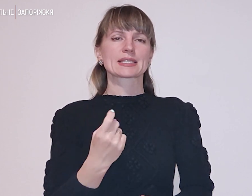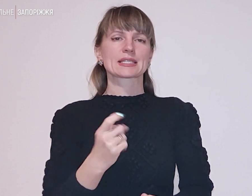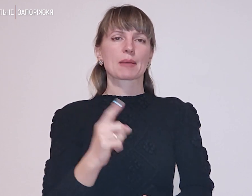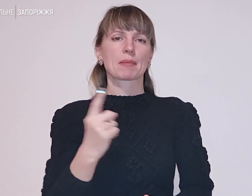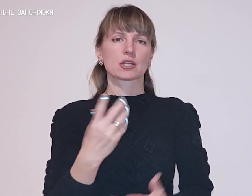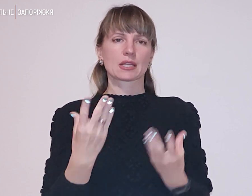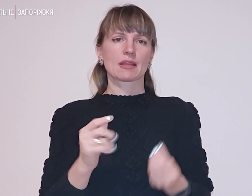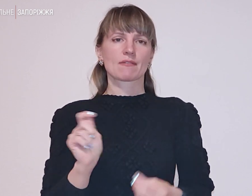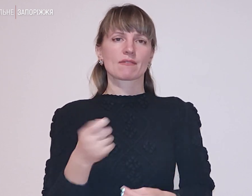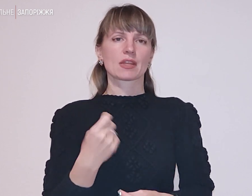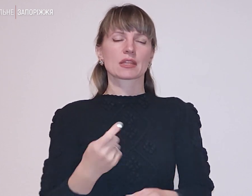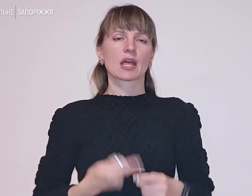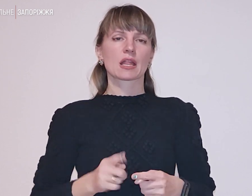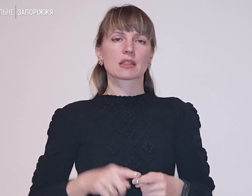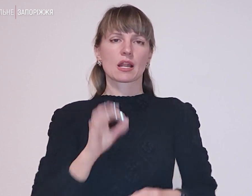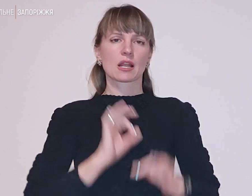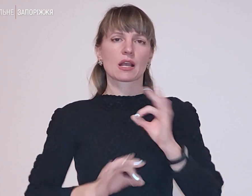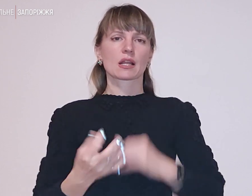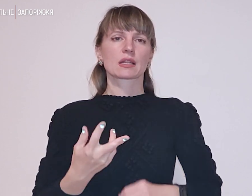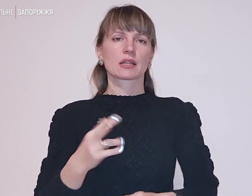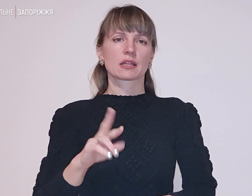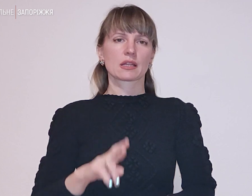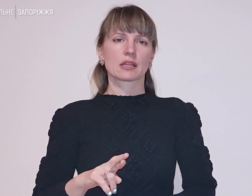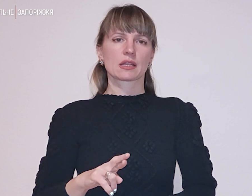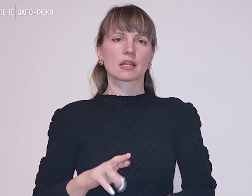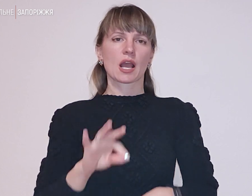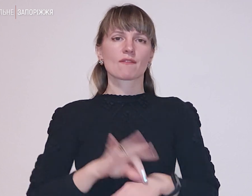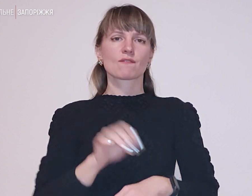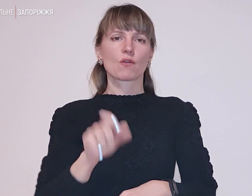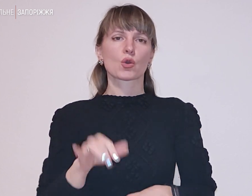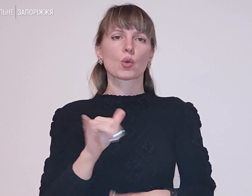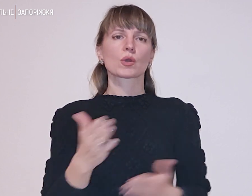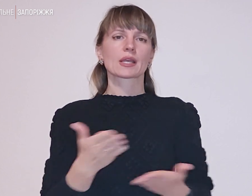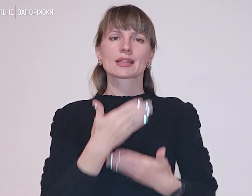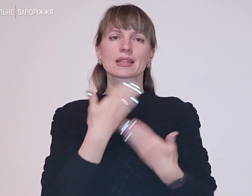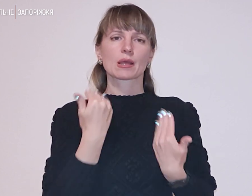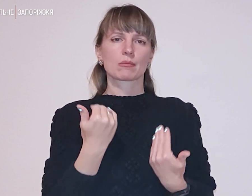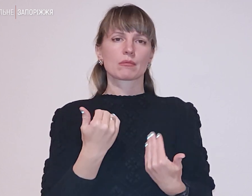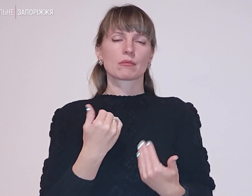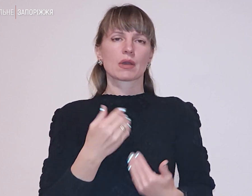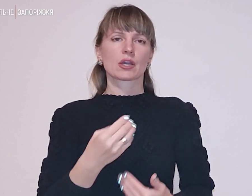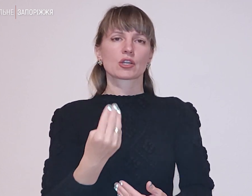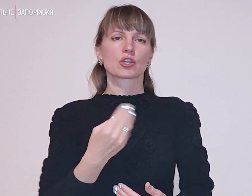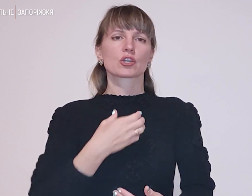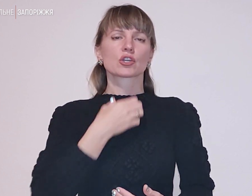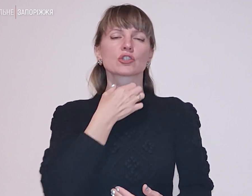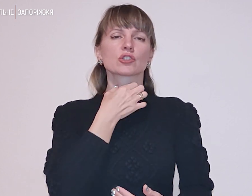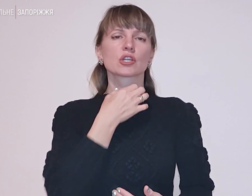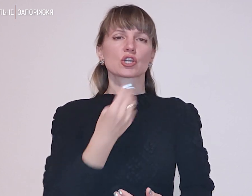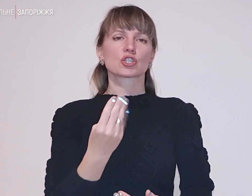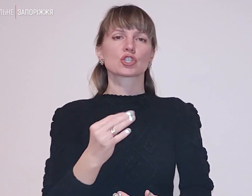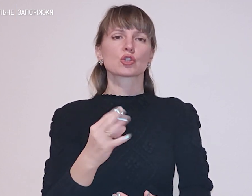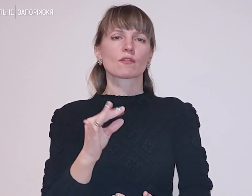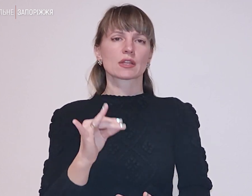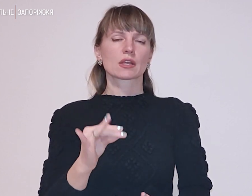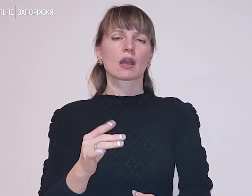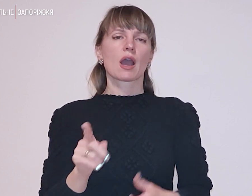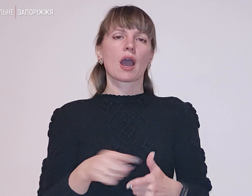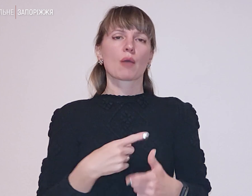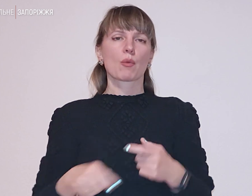війни. Це ліки для хворих, у яких немає щитовидної залози, або тих, у кого порушена функція